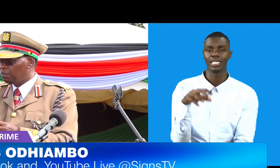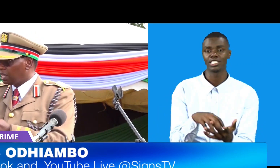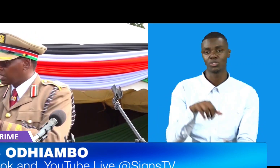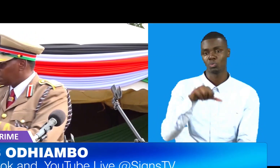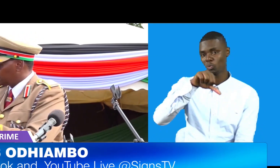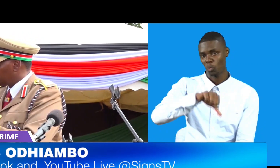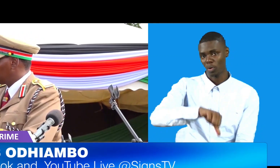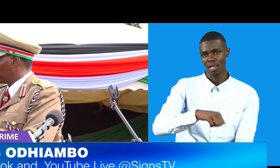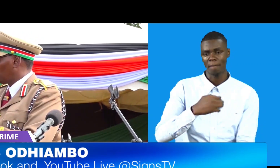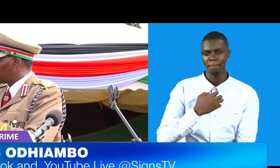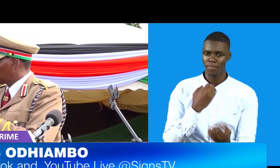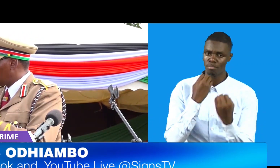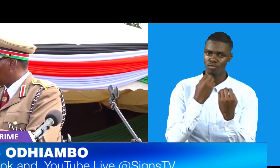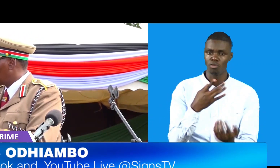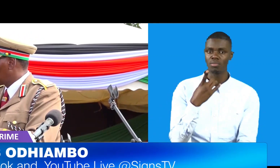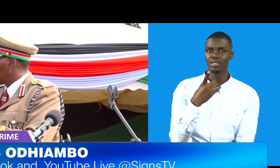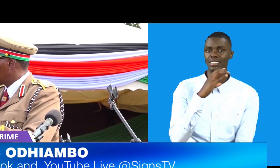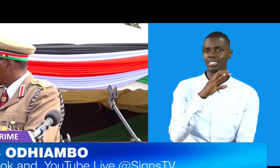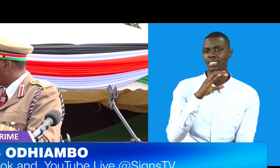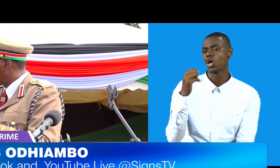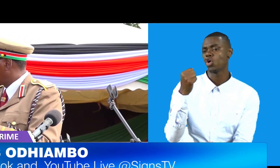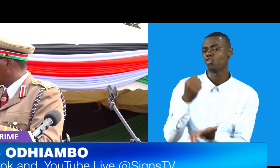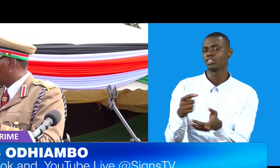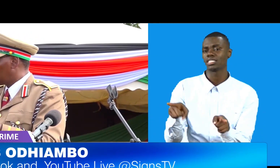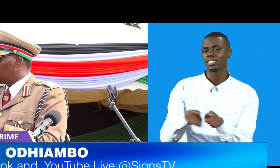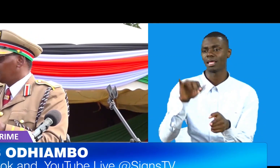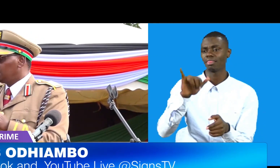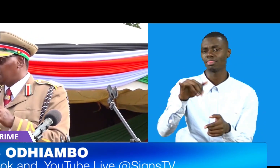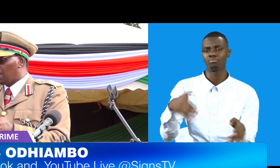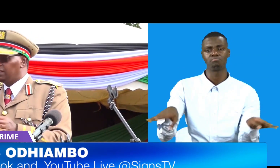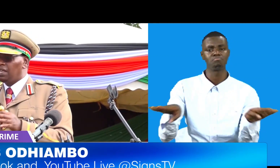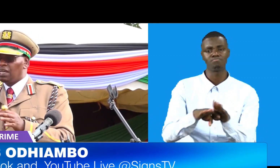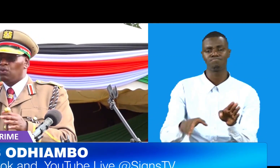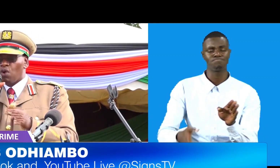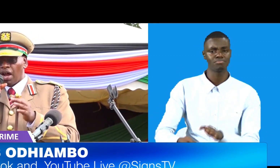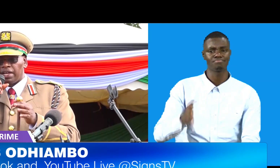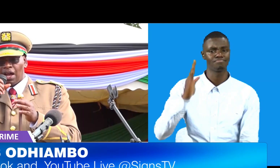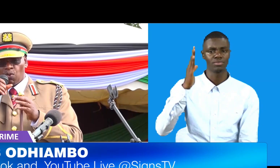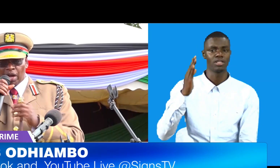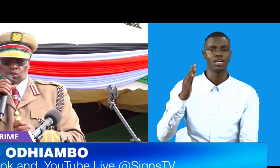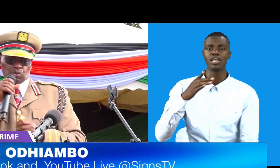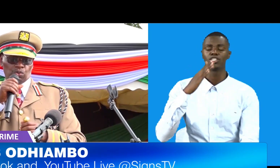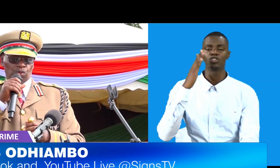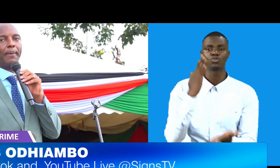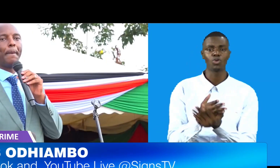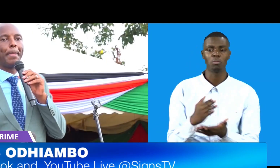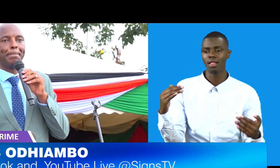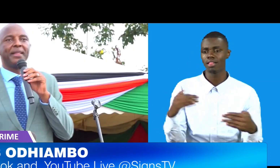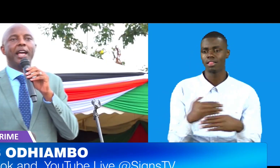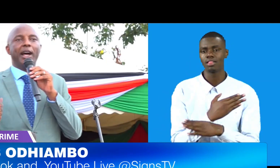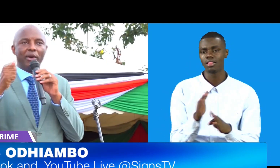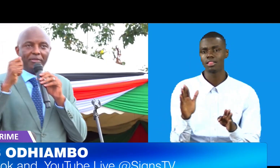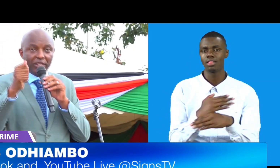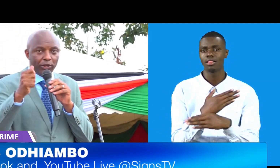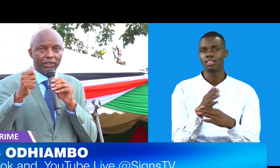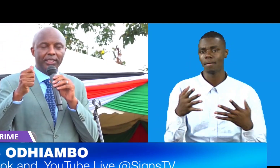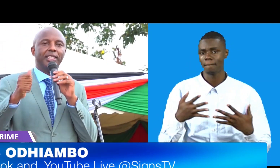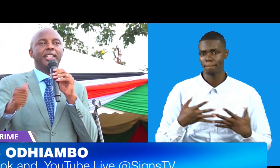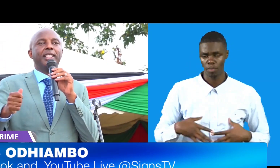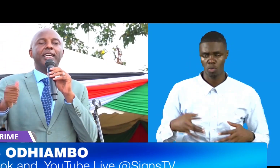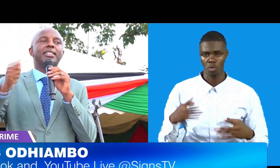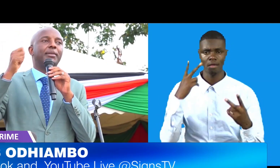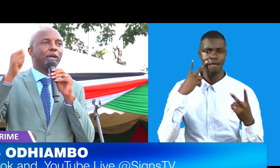Na nimeambia hata DCC maofisi kama hiyo inafungwa mara moja, iache kuwahadaa watu. Our